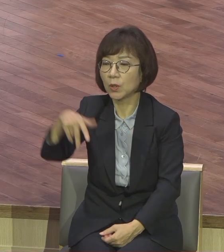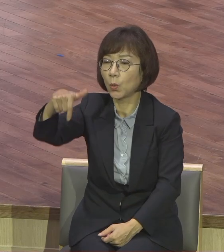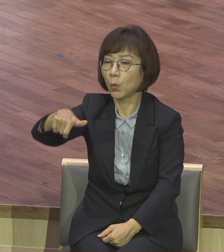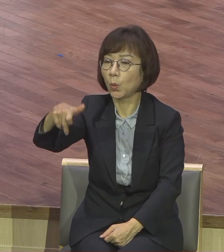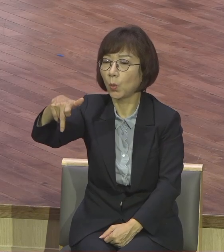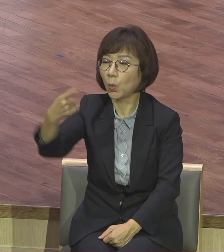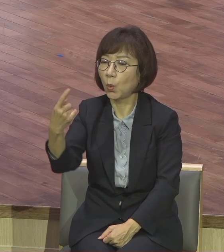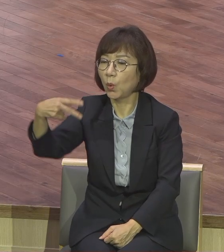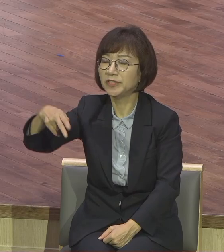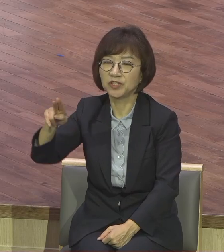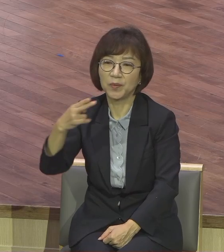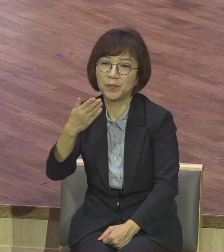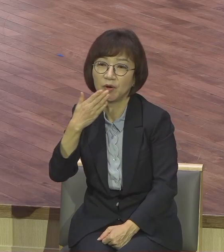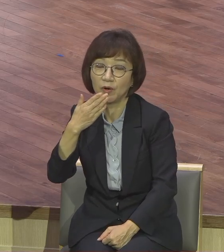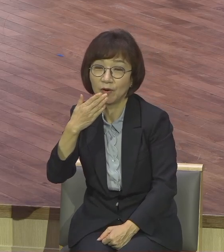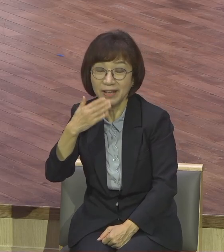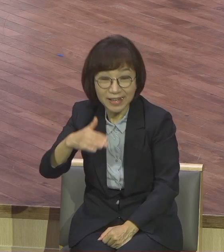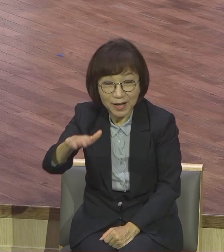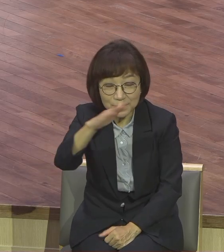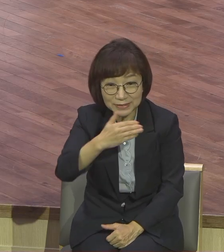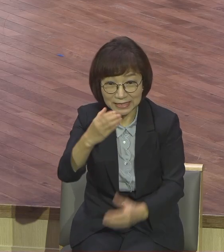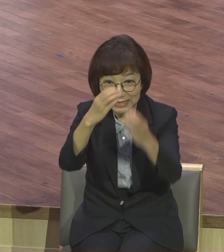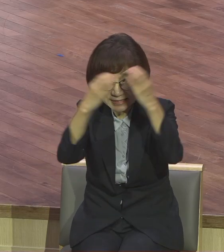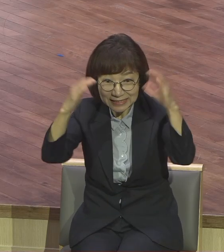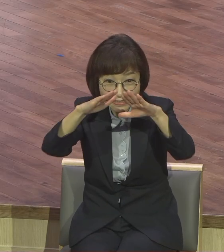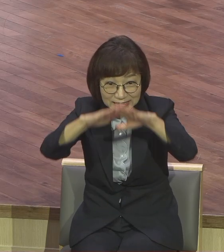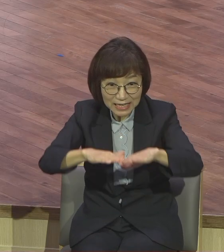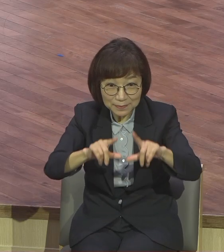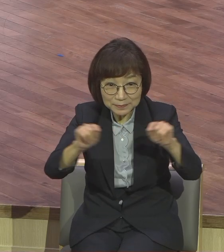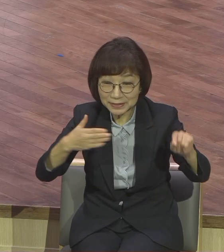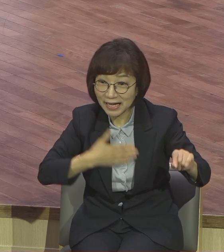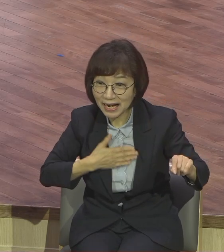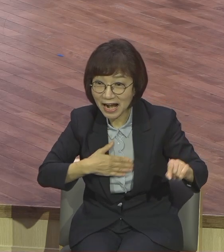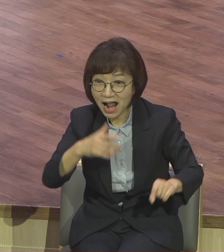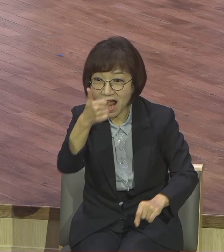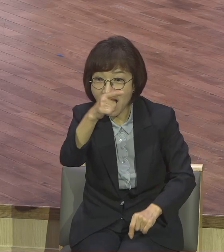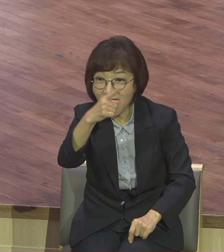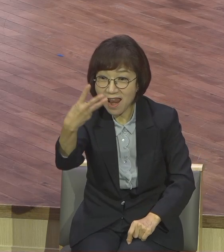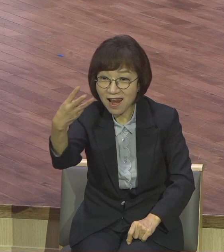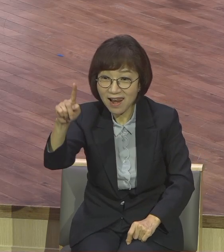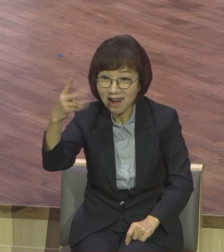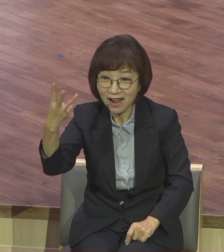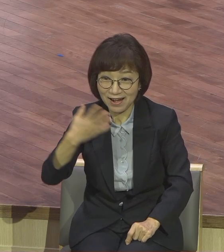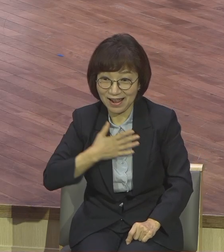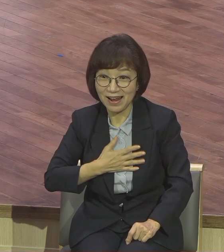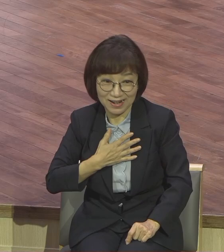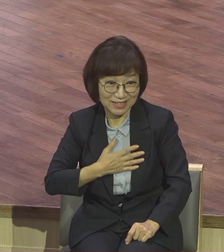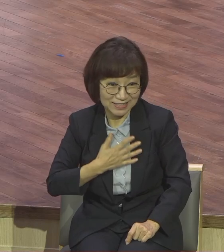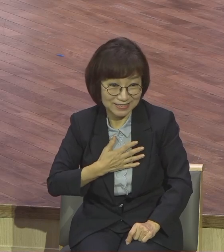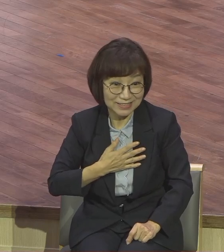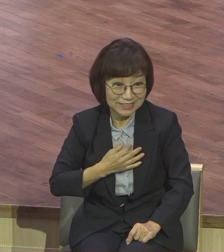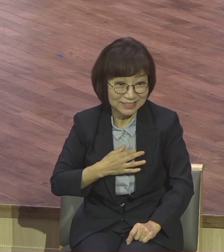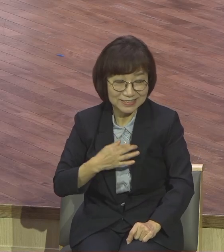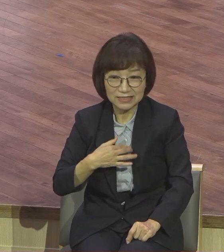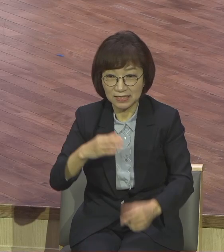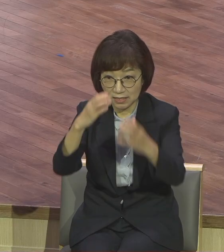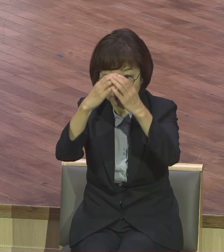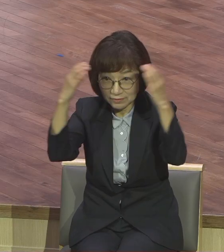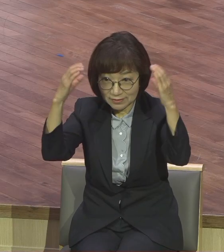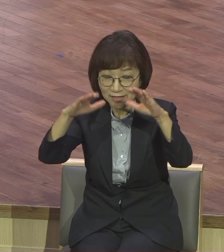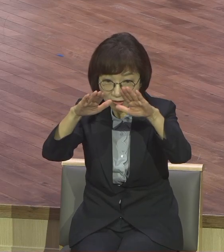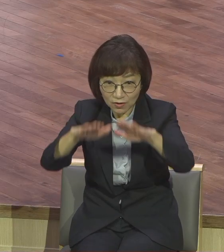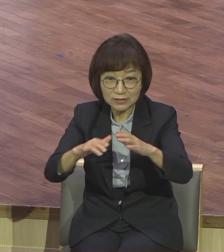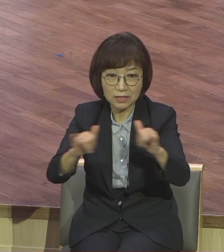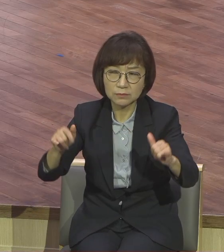그 모슬렘들 율법 음식 있잖아요. 할랄이라고. 할랄 음식을, 이 모슬렘들은 저